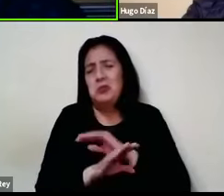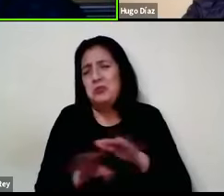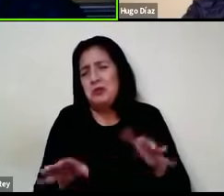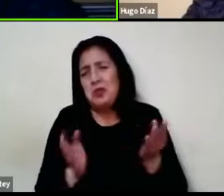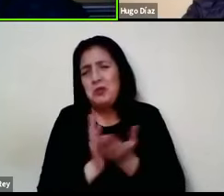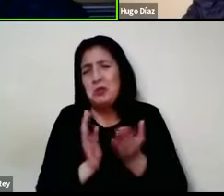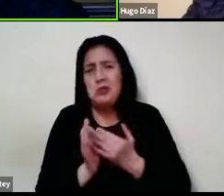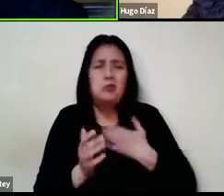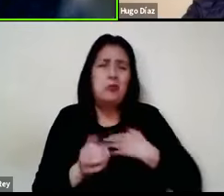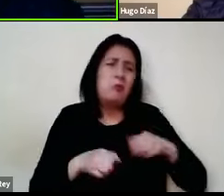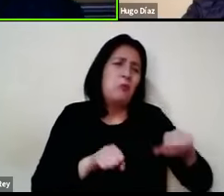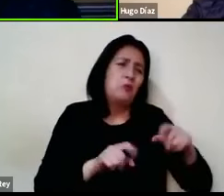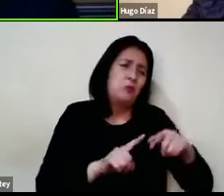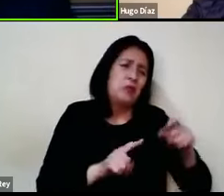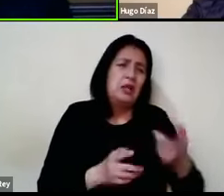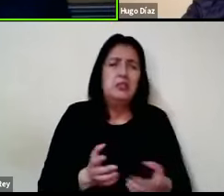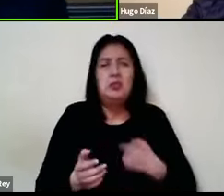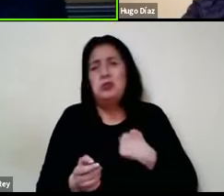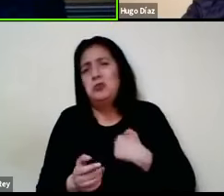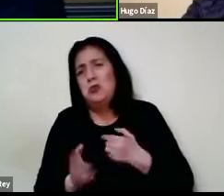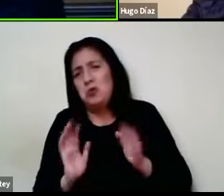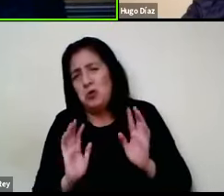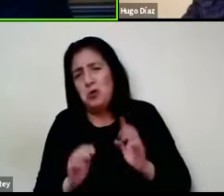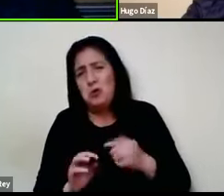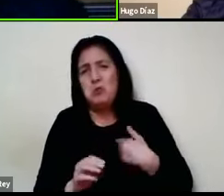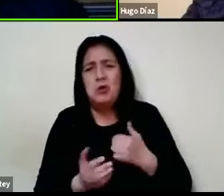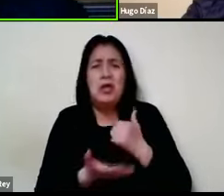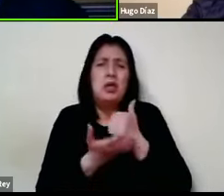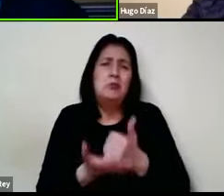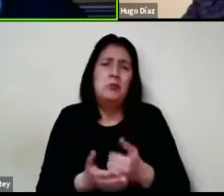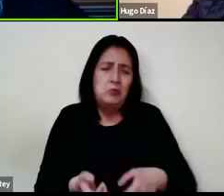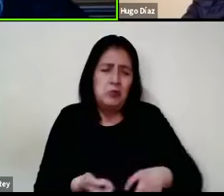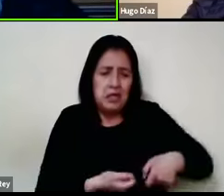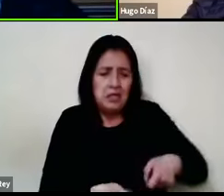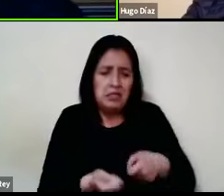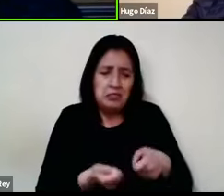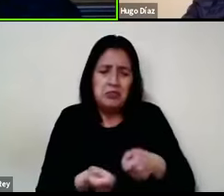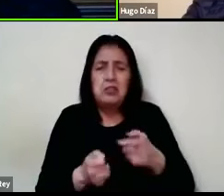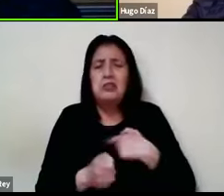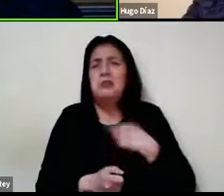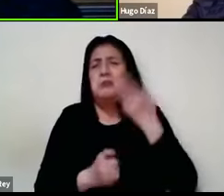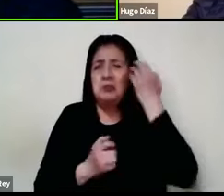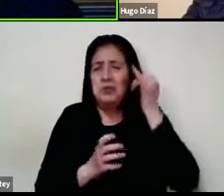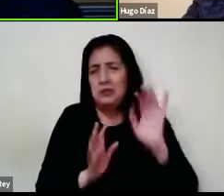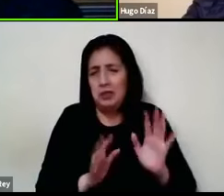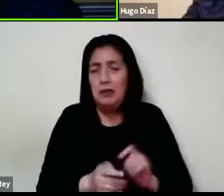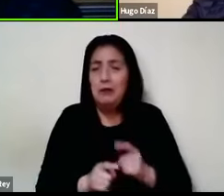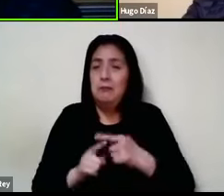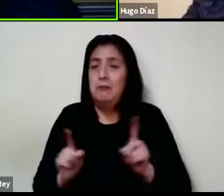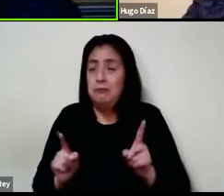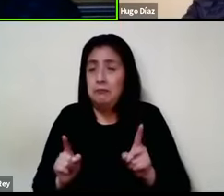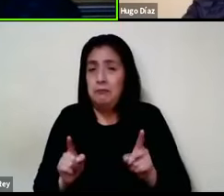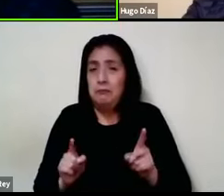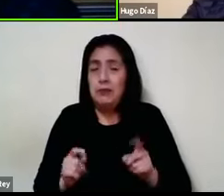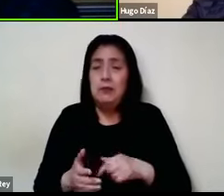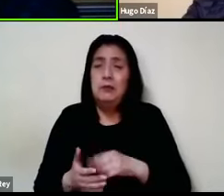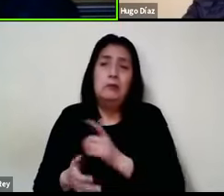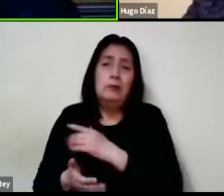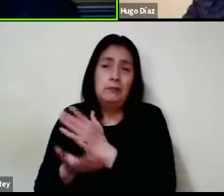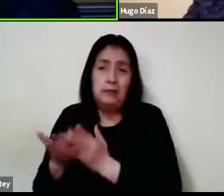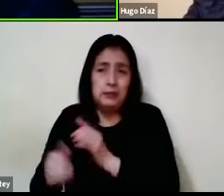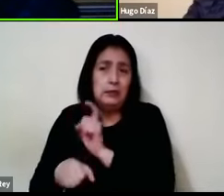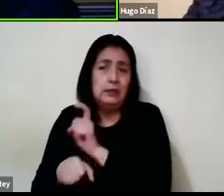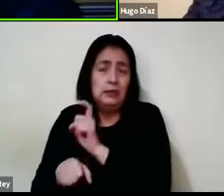a ser mototaxista y yo voy a ayudar esto en el campo y voy a tener esta idea. Pero la parte educativa es muy